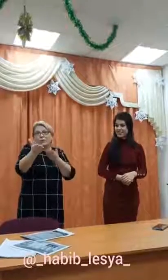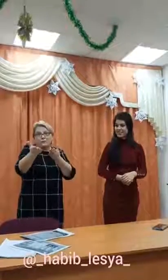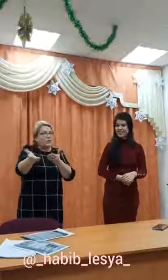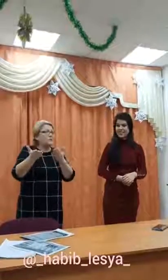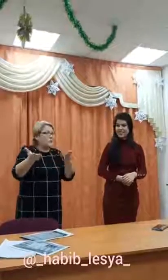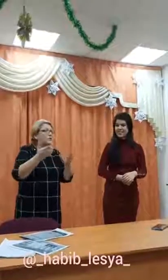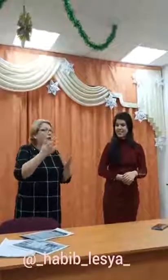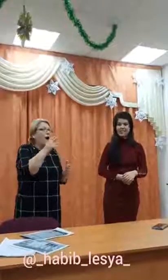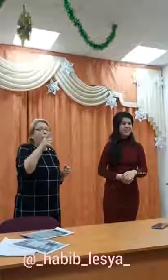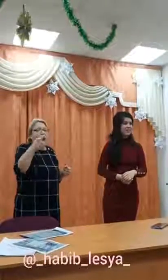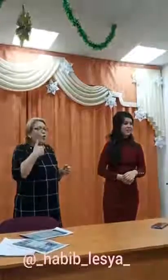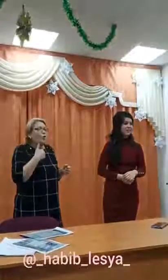Вот. Да?